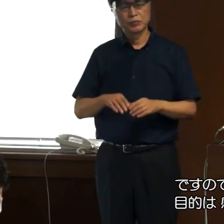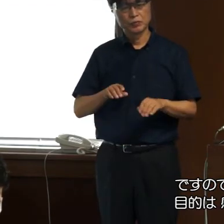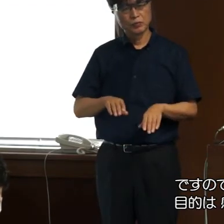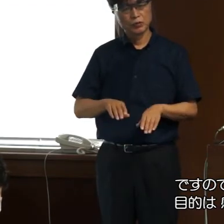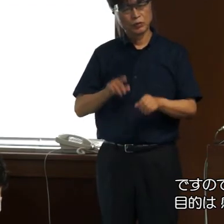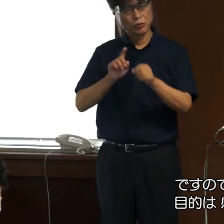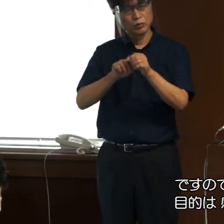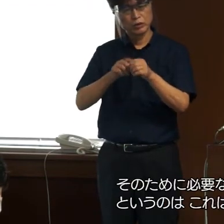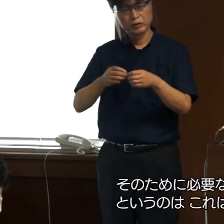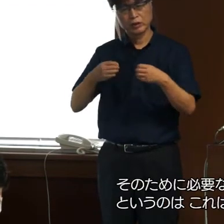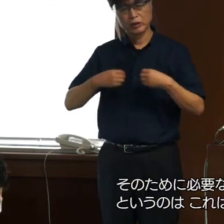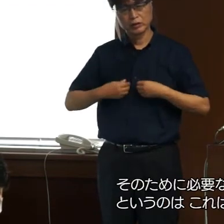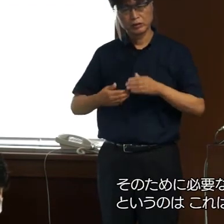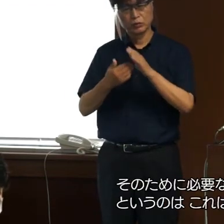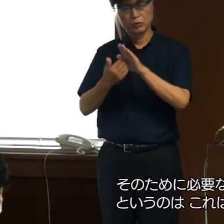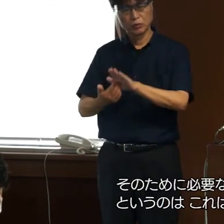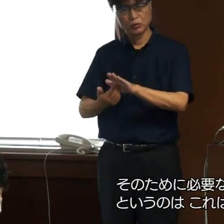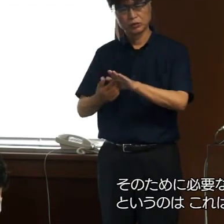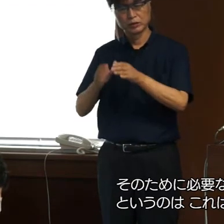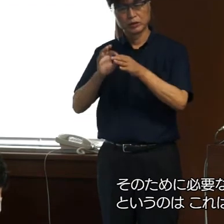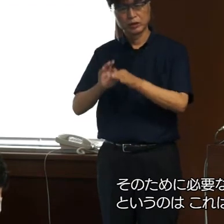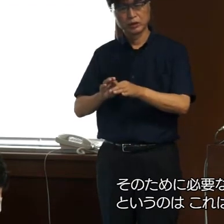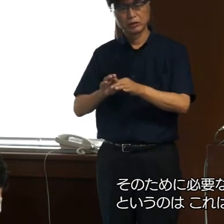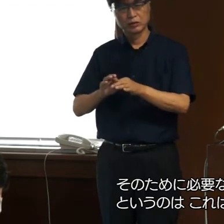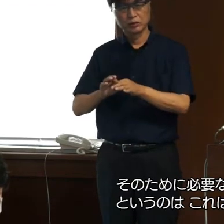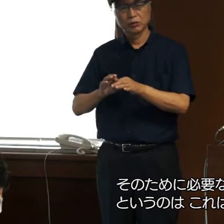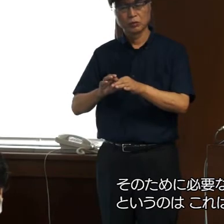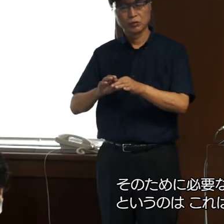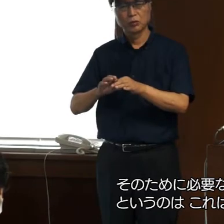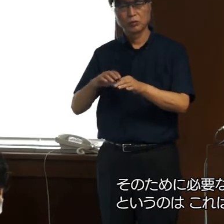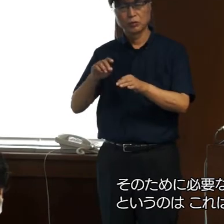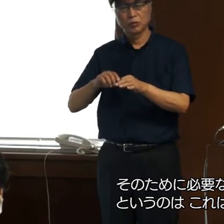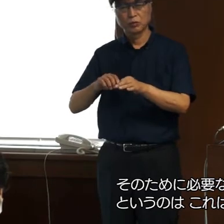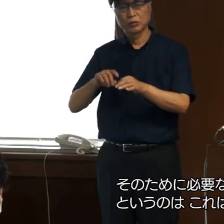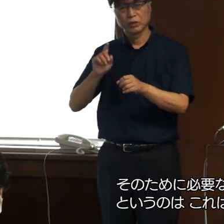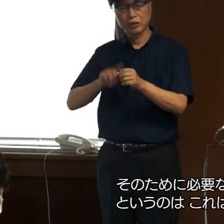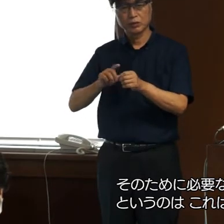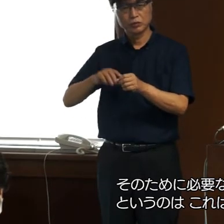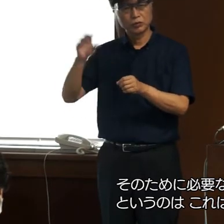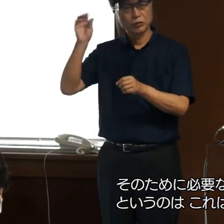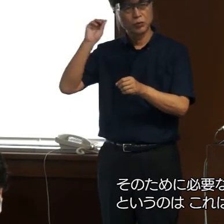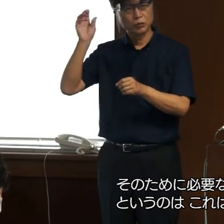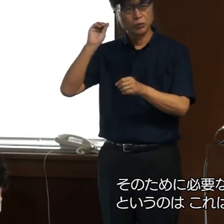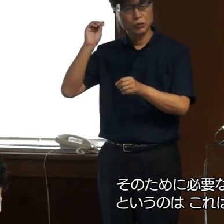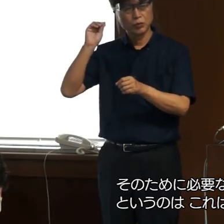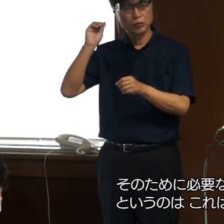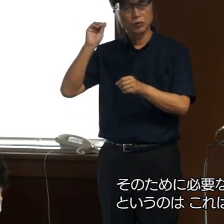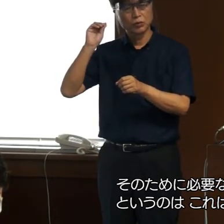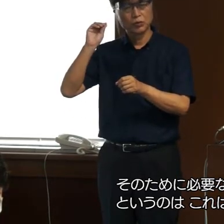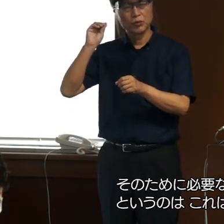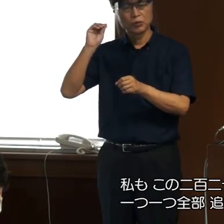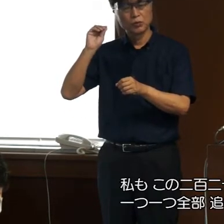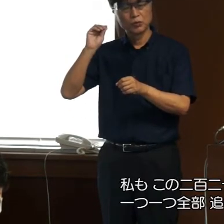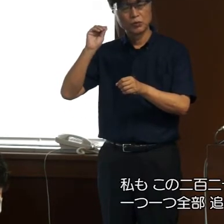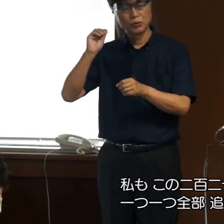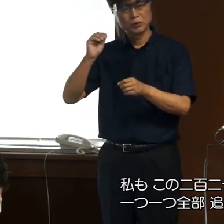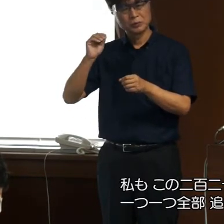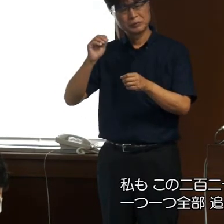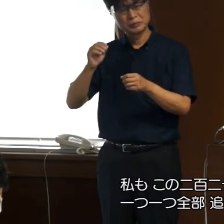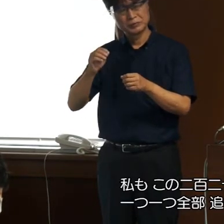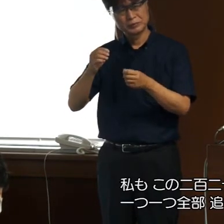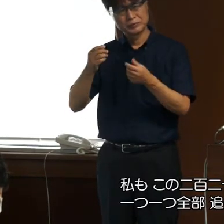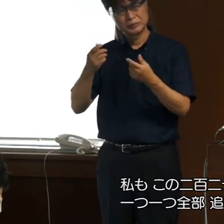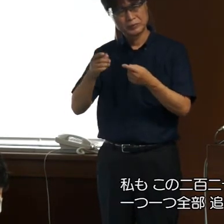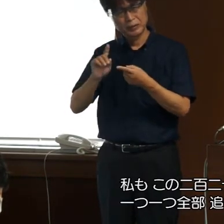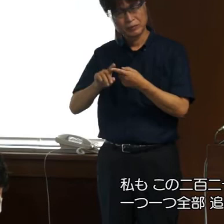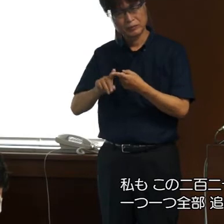感染防止なんで、そのために必要な情報をどのような形でというのは、これかなり苦しんでいます。で、私も